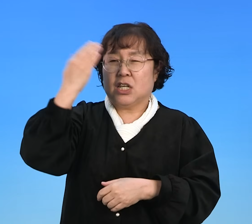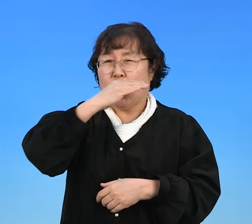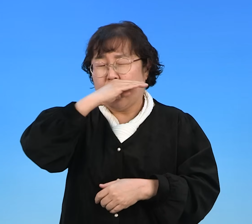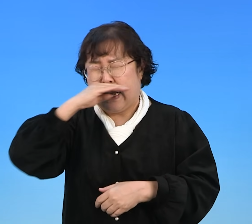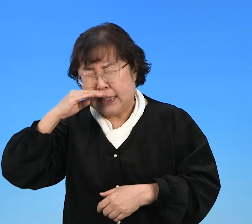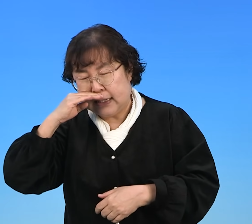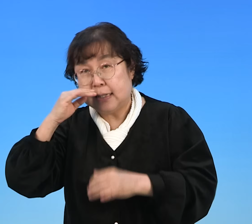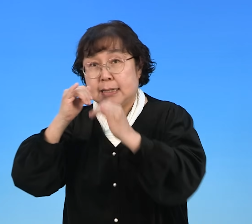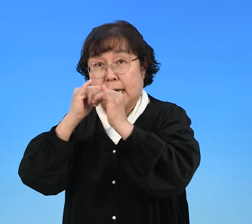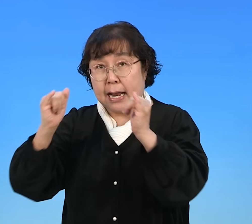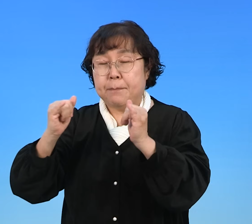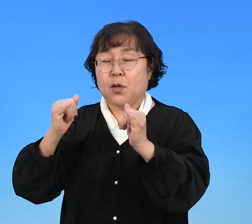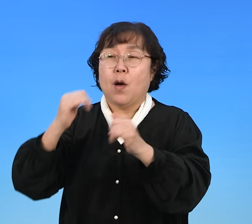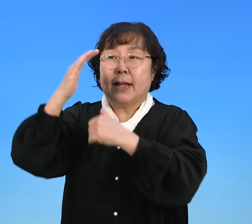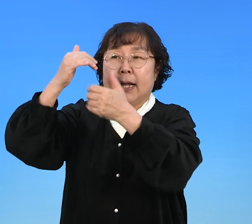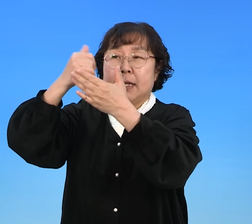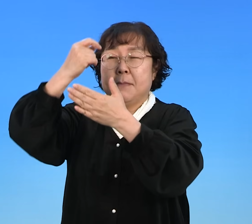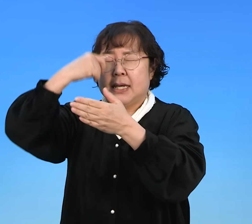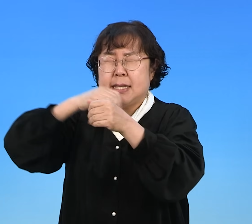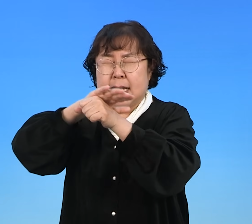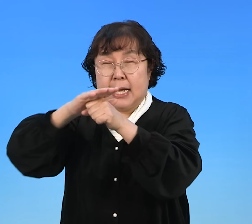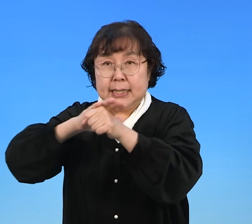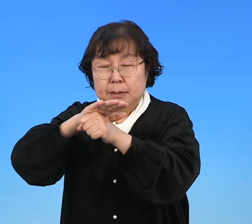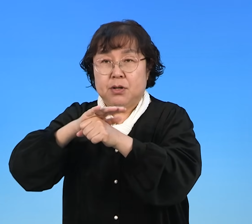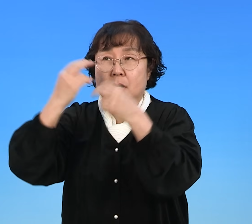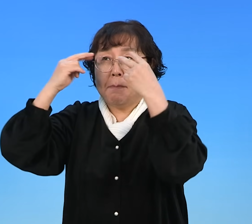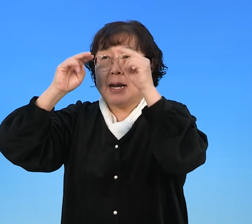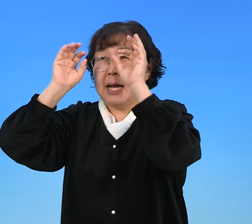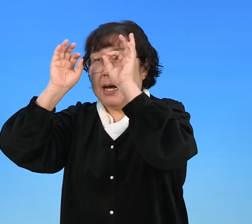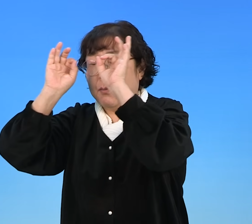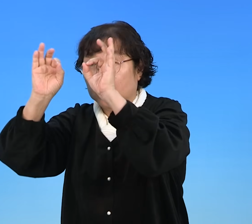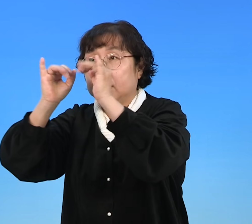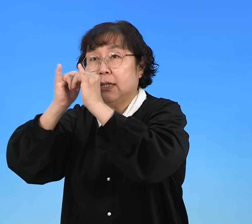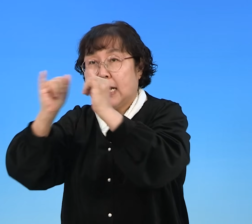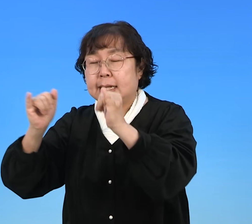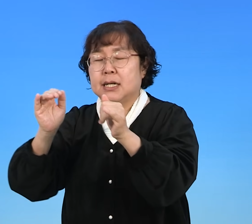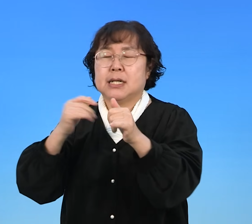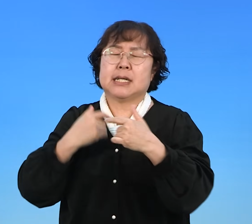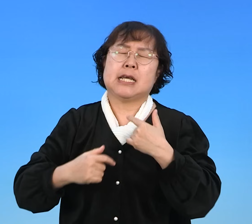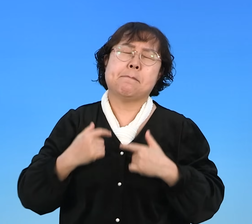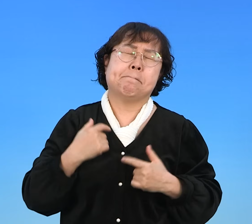그의 인자하심을 바라는 자들을 기뻐하시는도다.